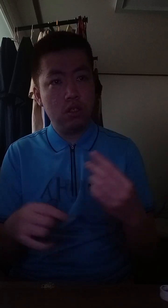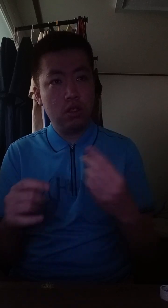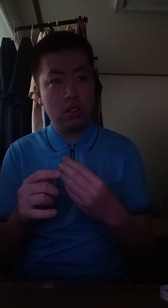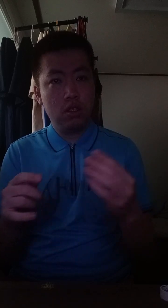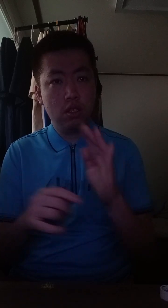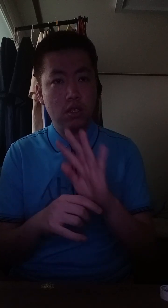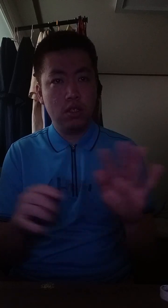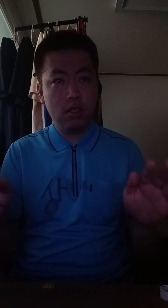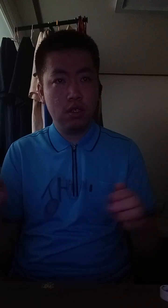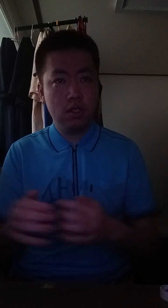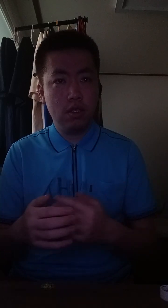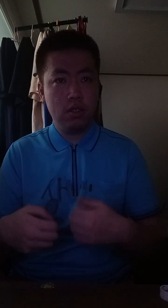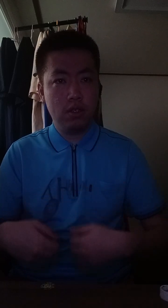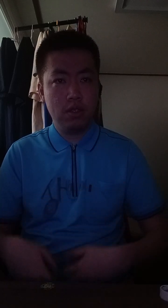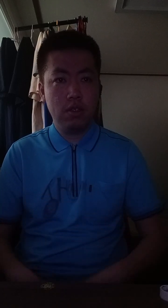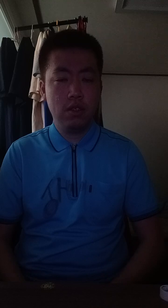밝혔습니다. KNN 황보라입니다.